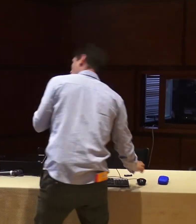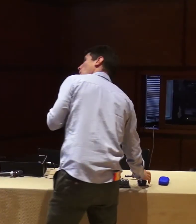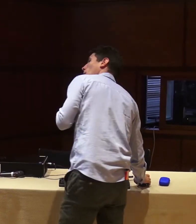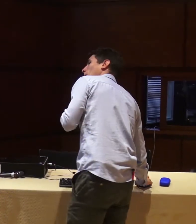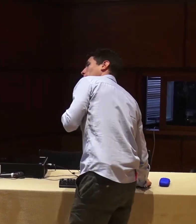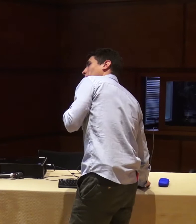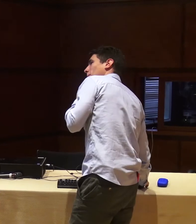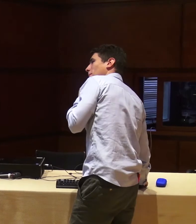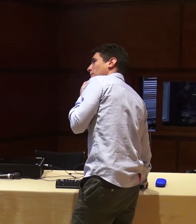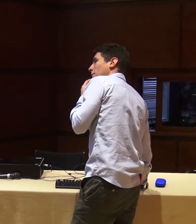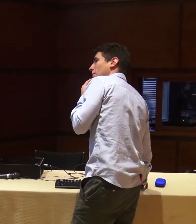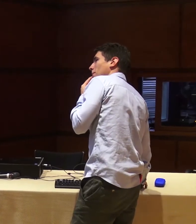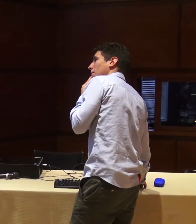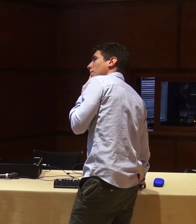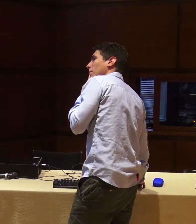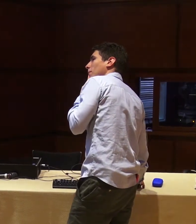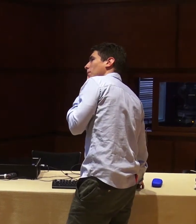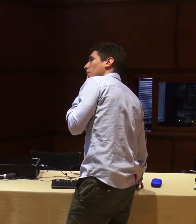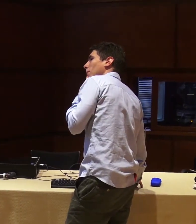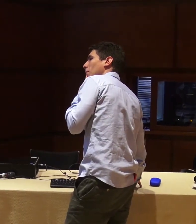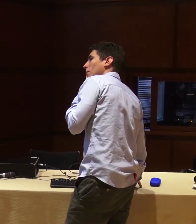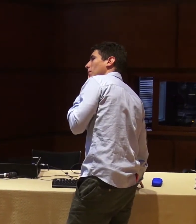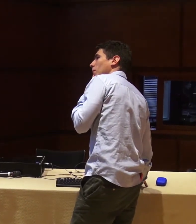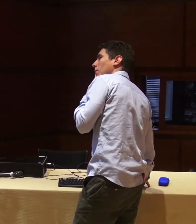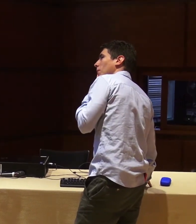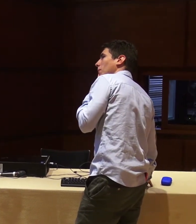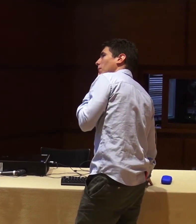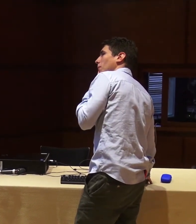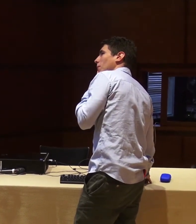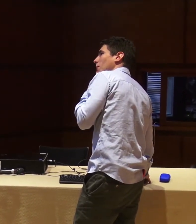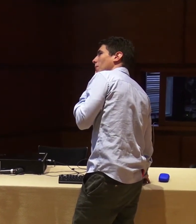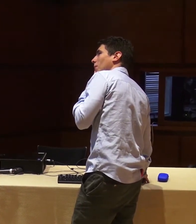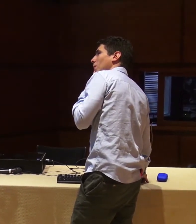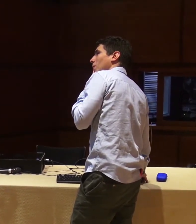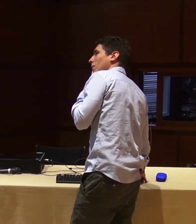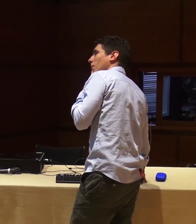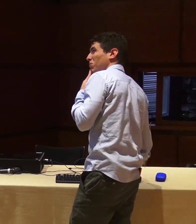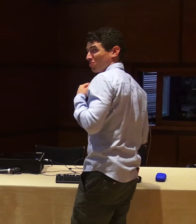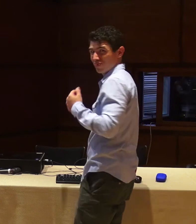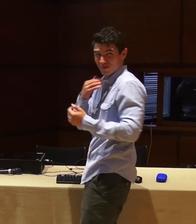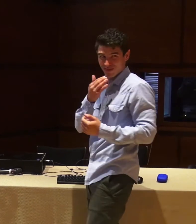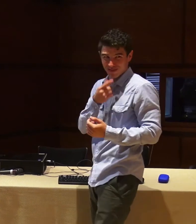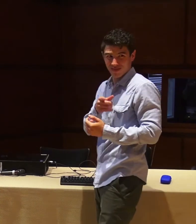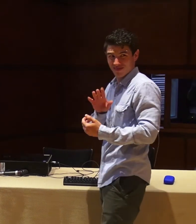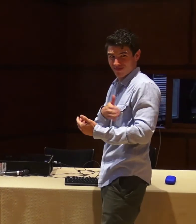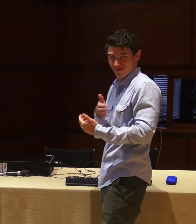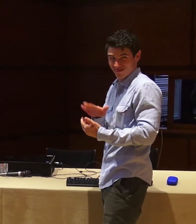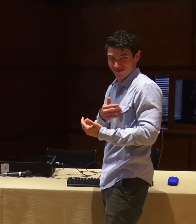Listo. Él estaba preguntando si veíamos un fragmento de una de las canciones de las más famosas.